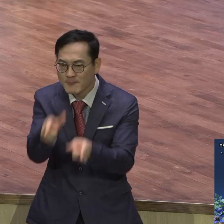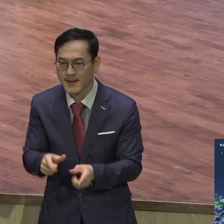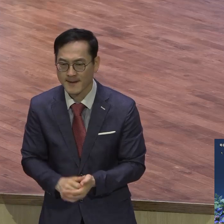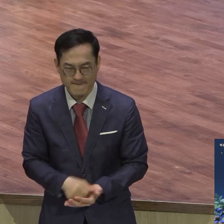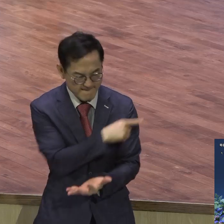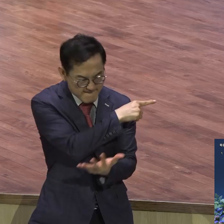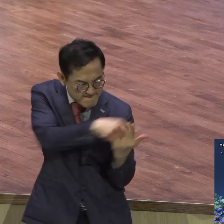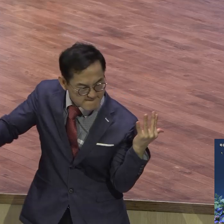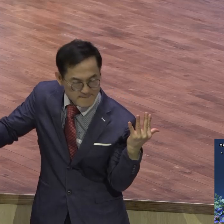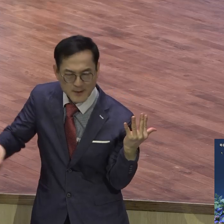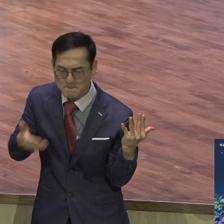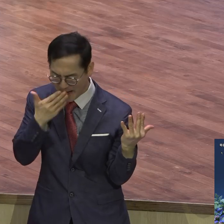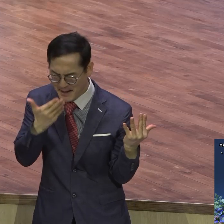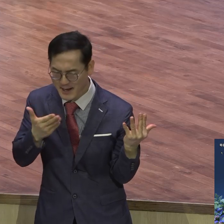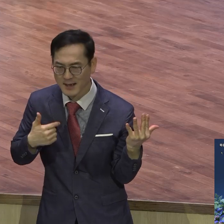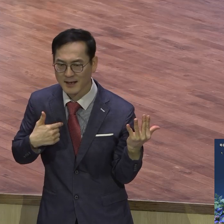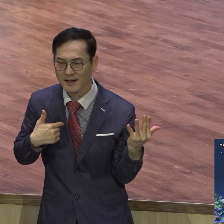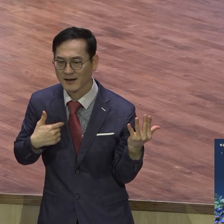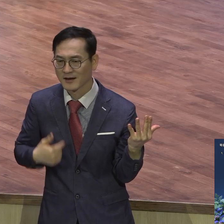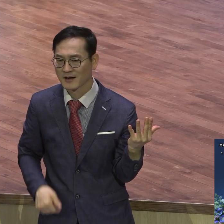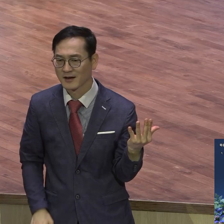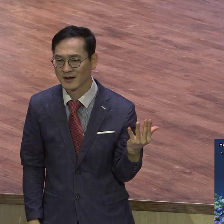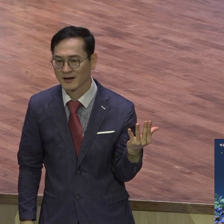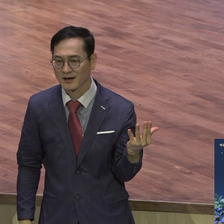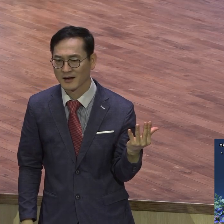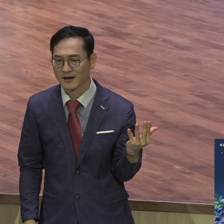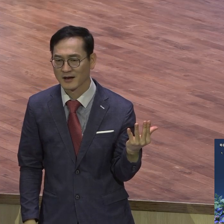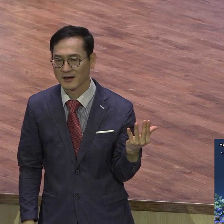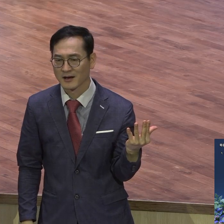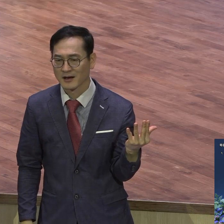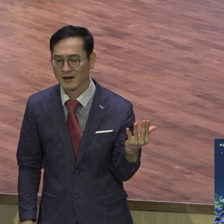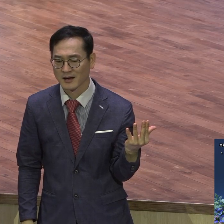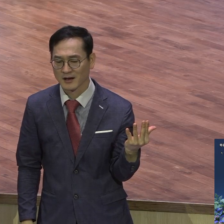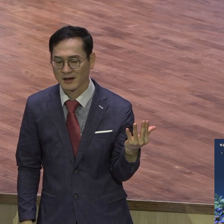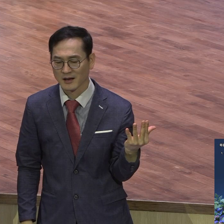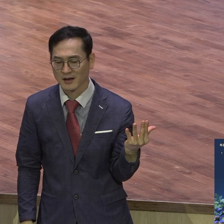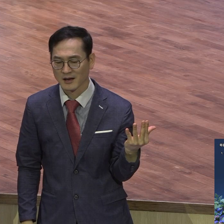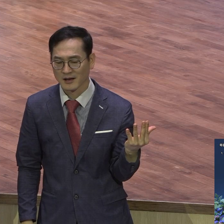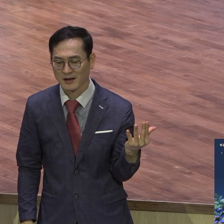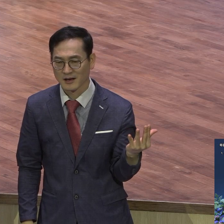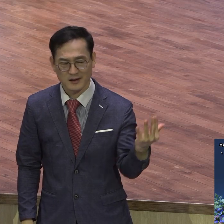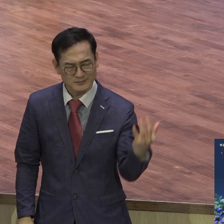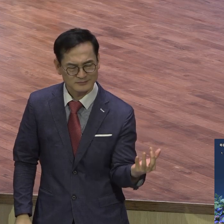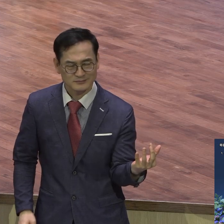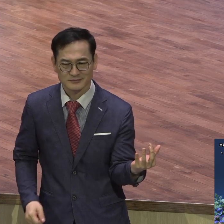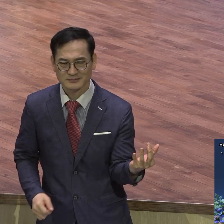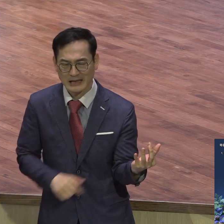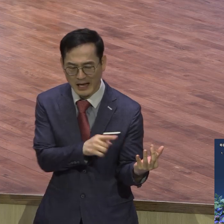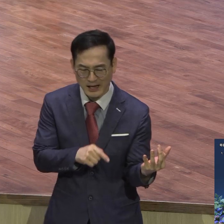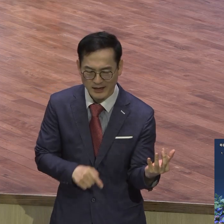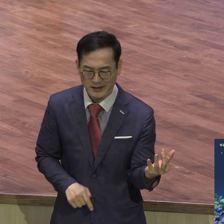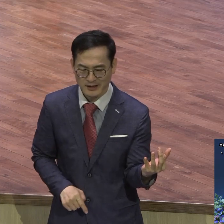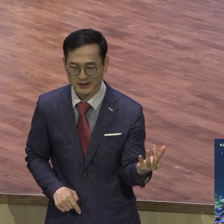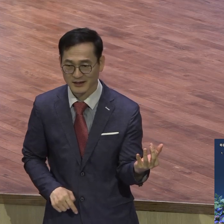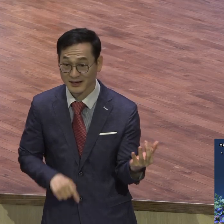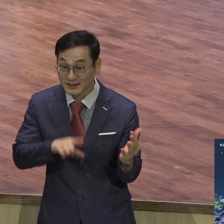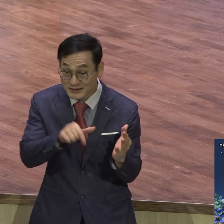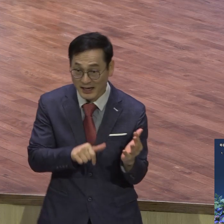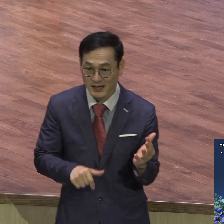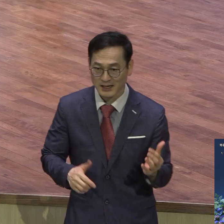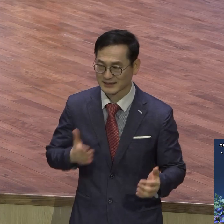방에 다 죽일 수 있단 말이에요 그 왕인데 무릎 꿇고 쭉 형들이 엎드렸는데 정지했습니까